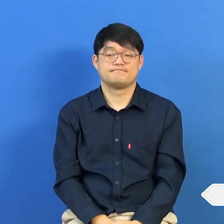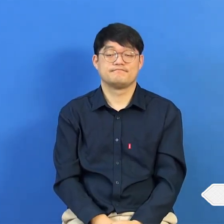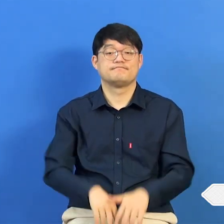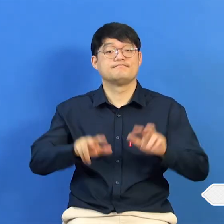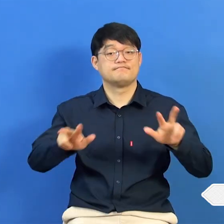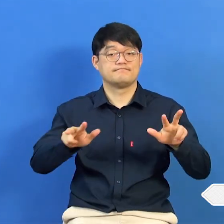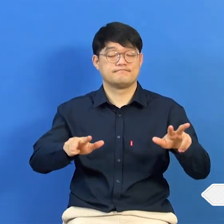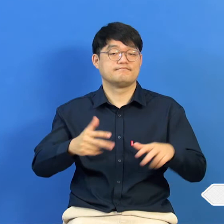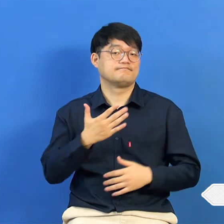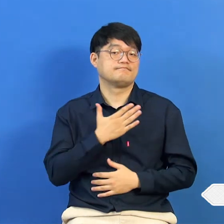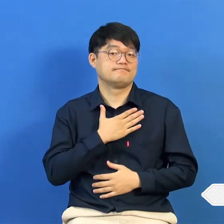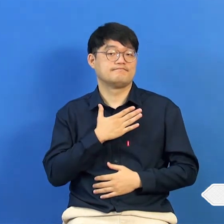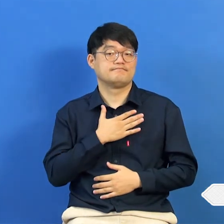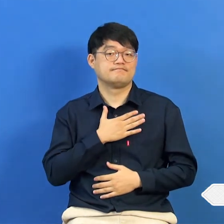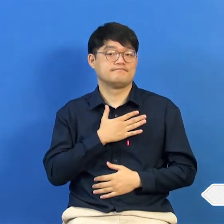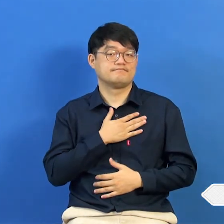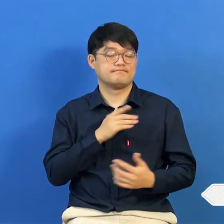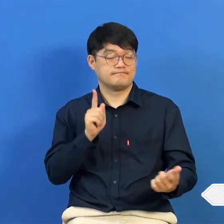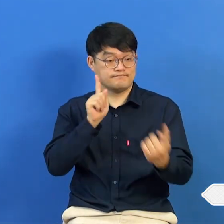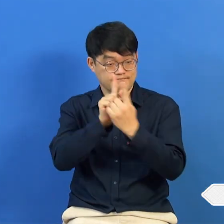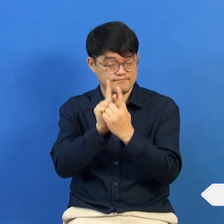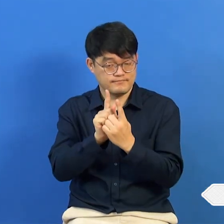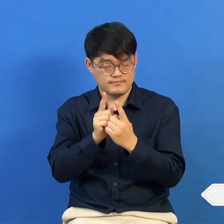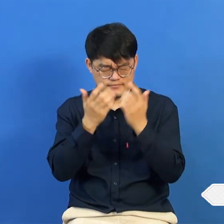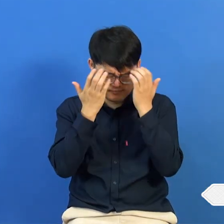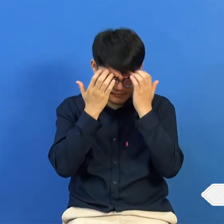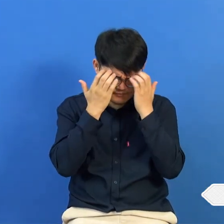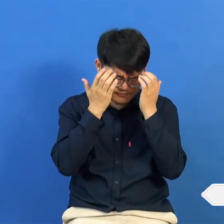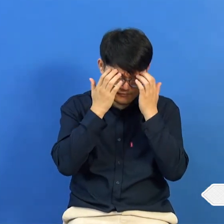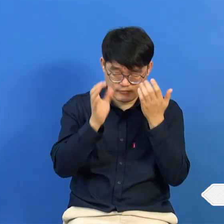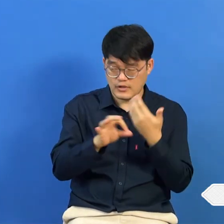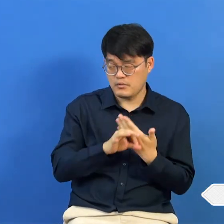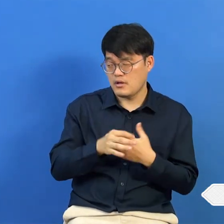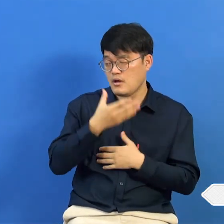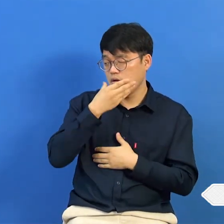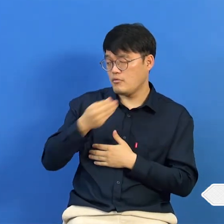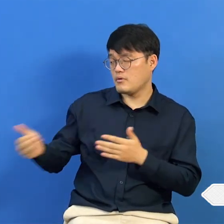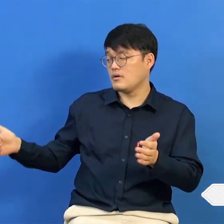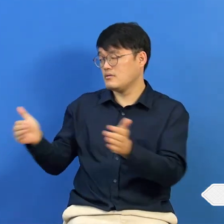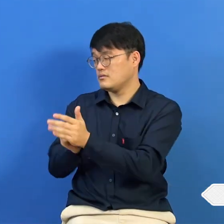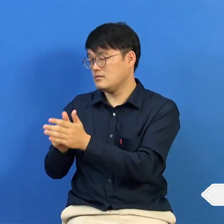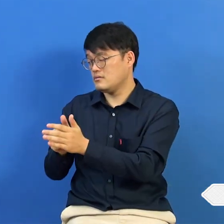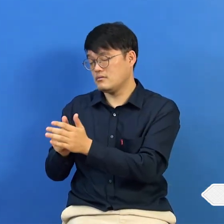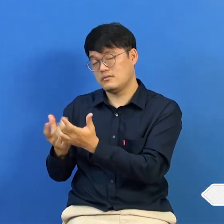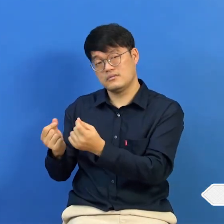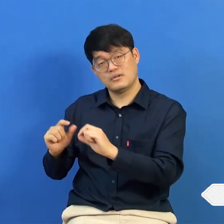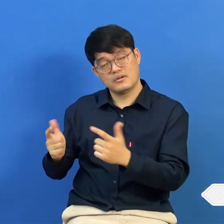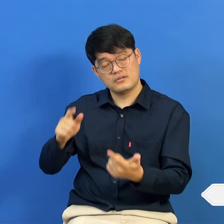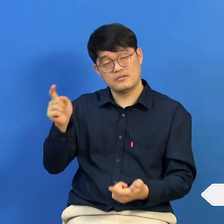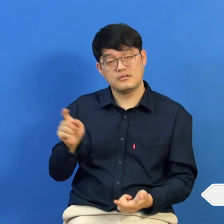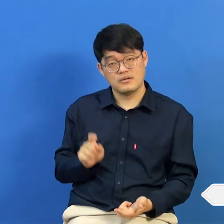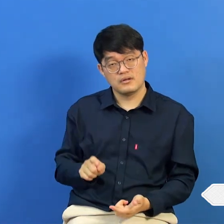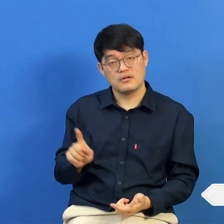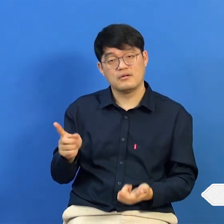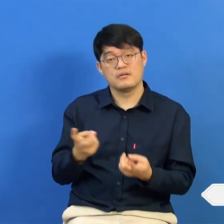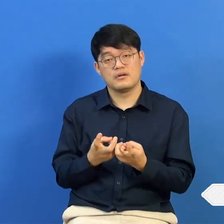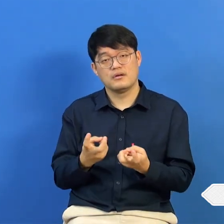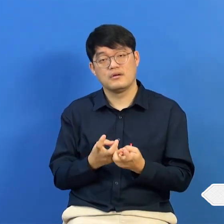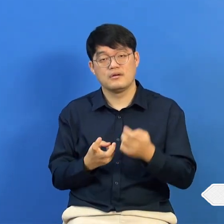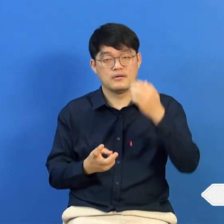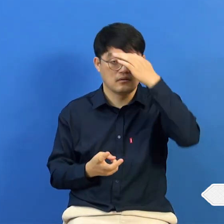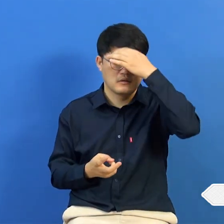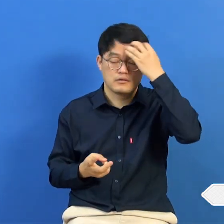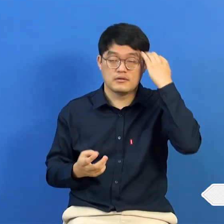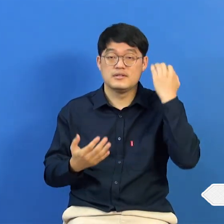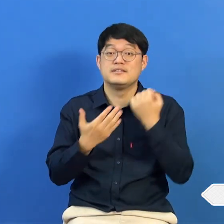지금 내가 당하는 시련을 보면 도무지 해피엔딩으로 갈 것 같지가 않은데 어떻게 그렇게 될 수 있습니까?